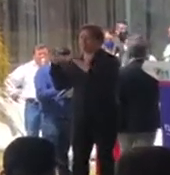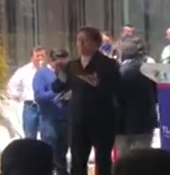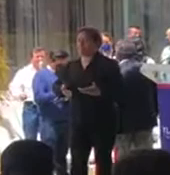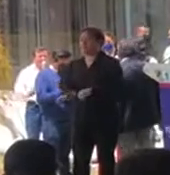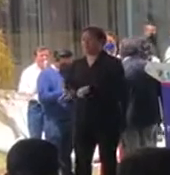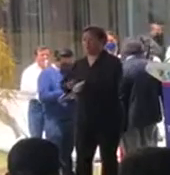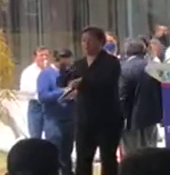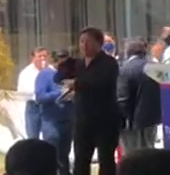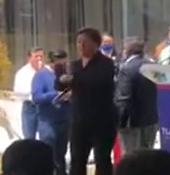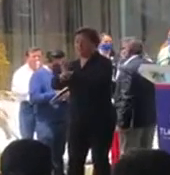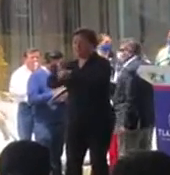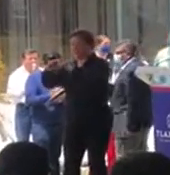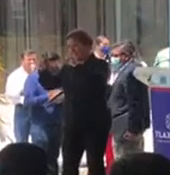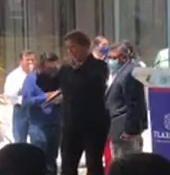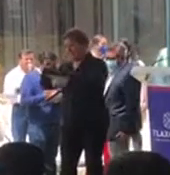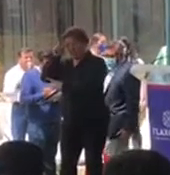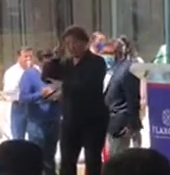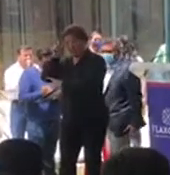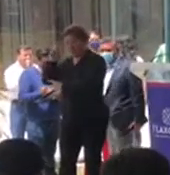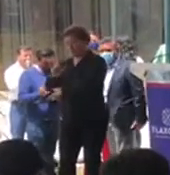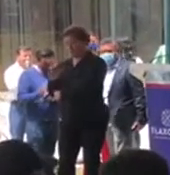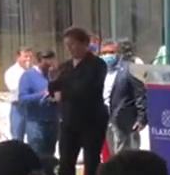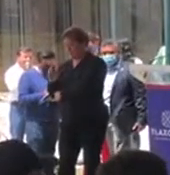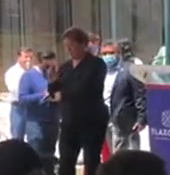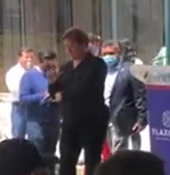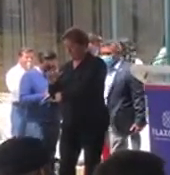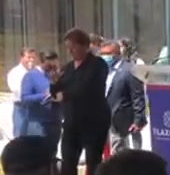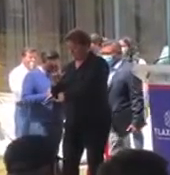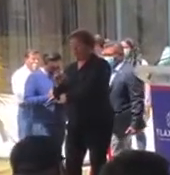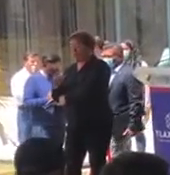estado licenciada lorena podrían ser veros